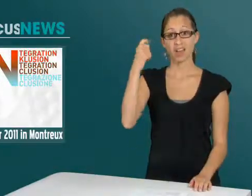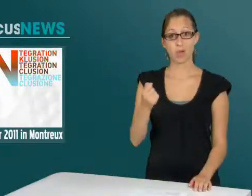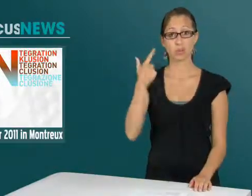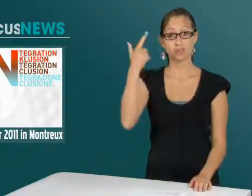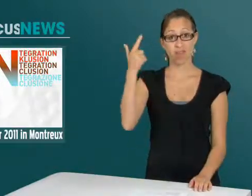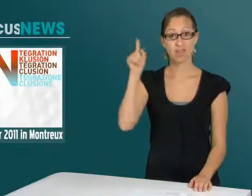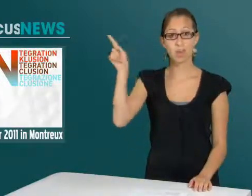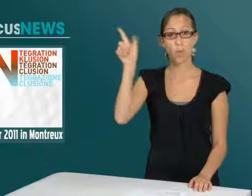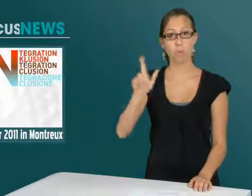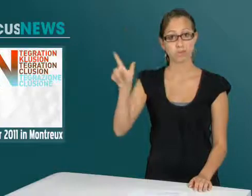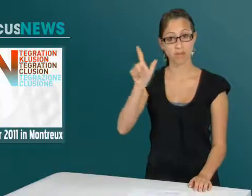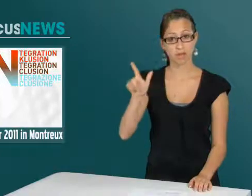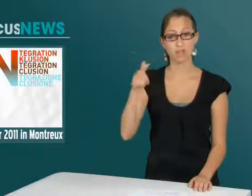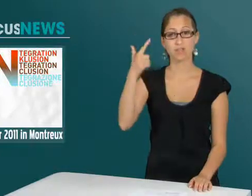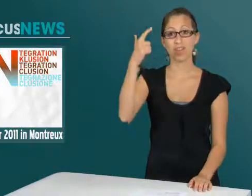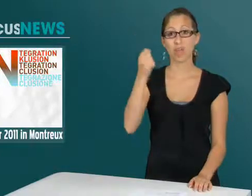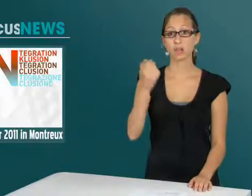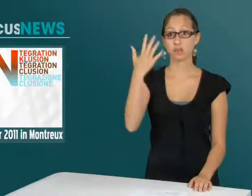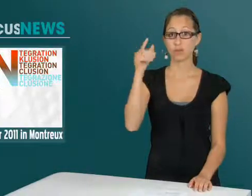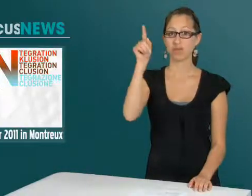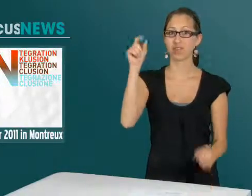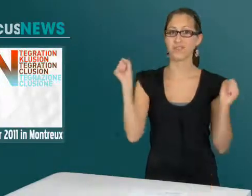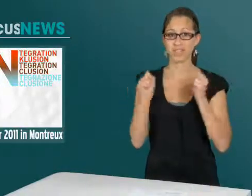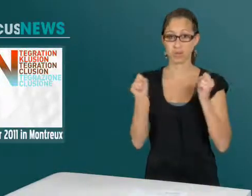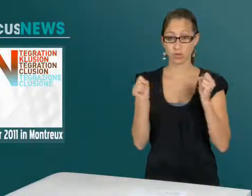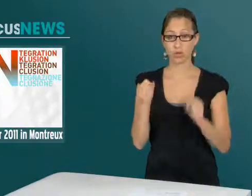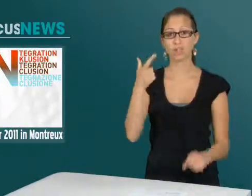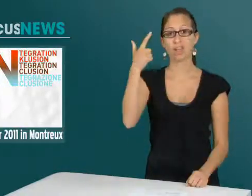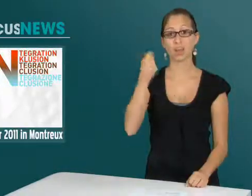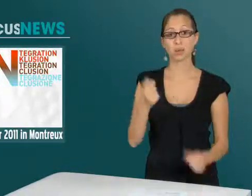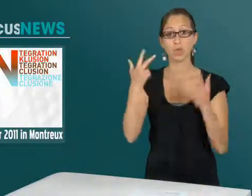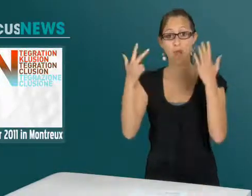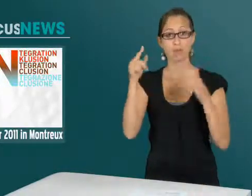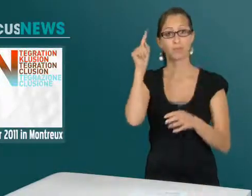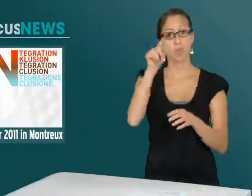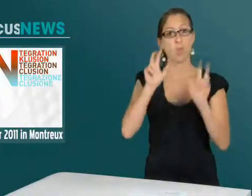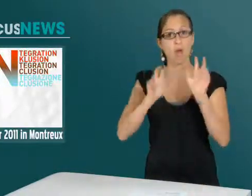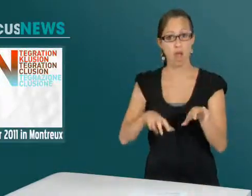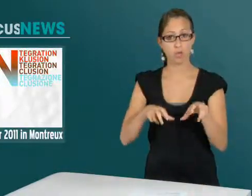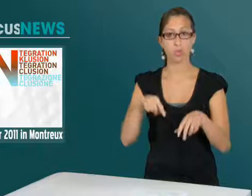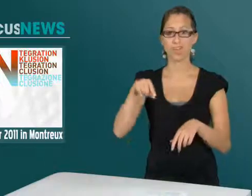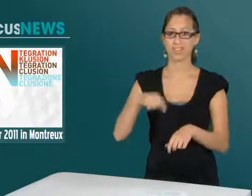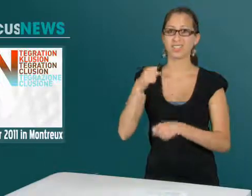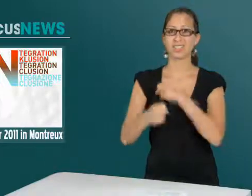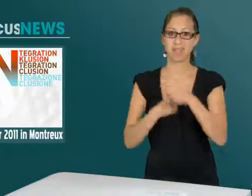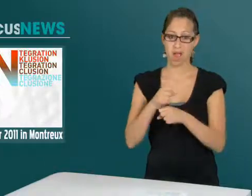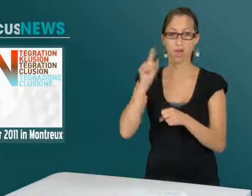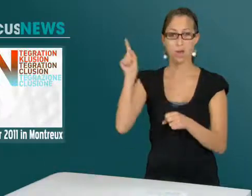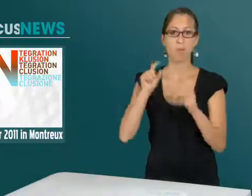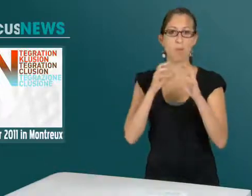dreijahresrhythmus stoppt im jahr 2002 war es in luzern in 2005 in winterthur im 2008 in locarno und